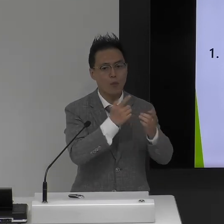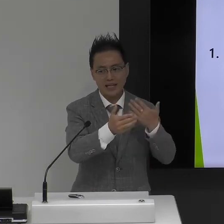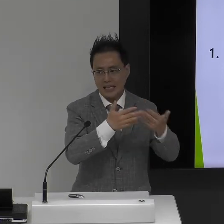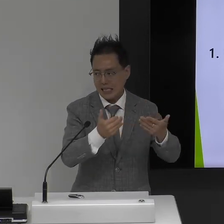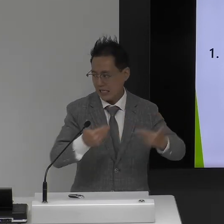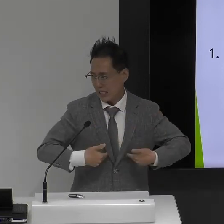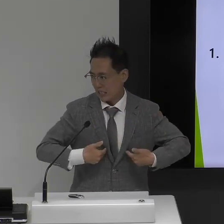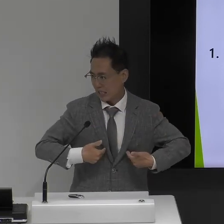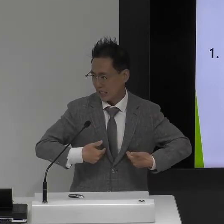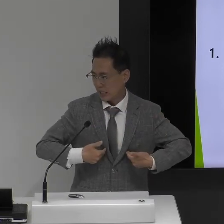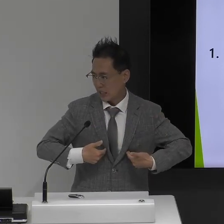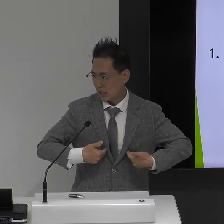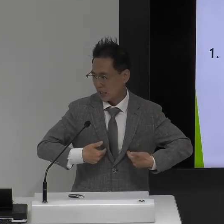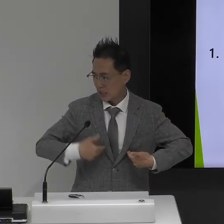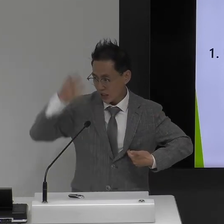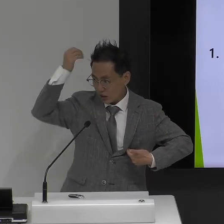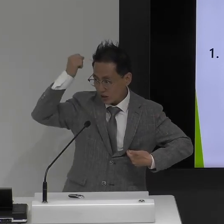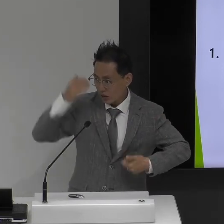일 기억하세요?